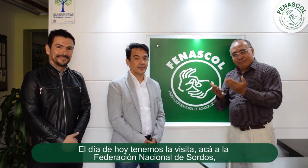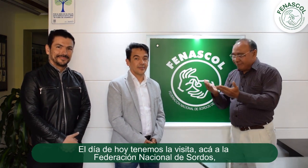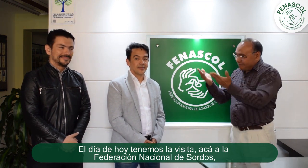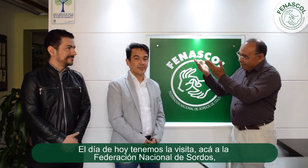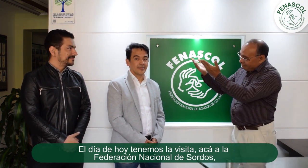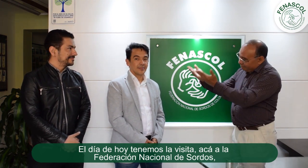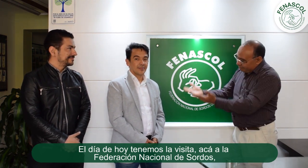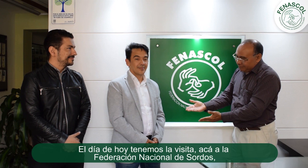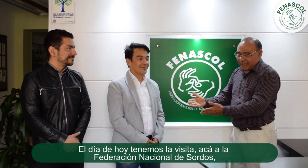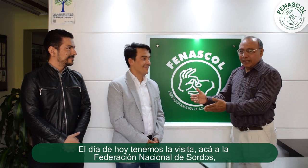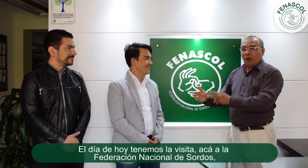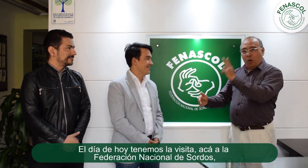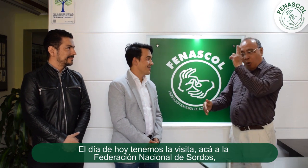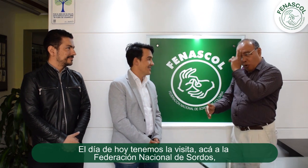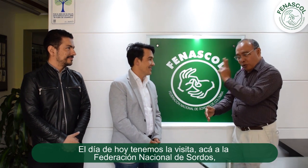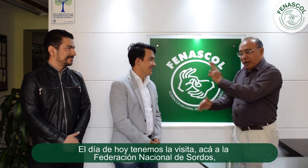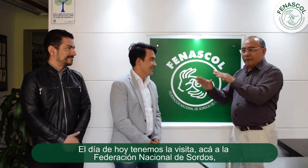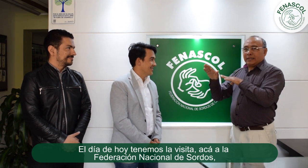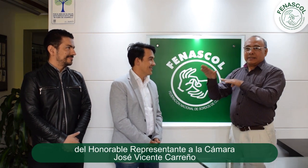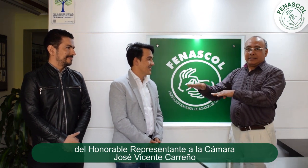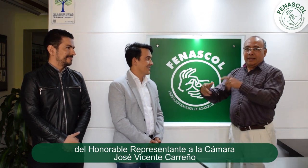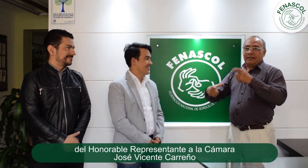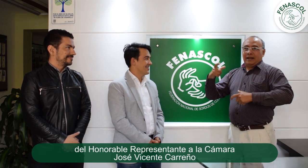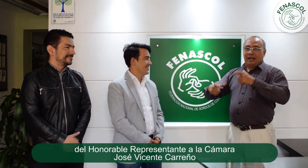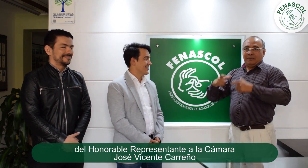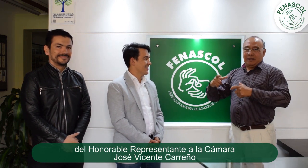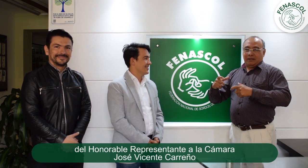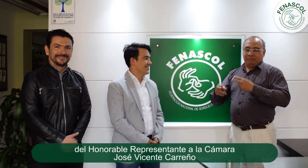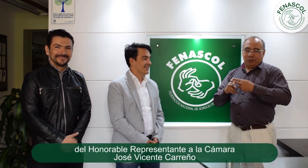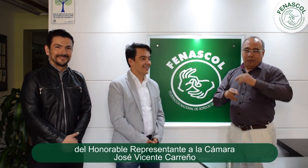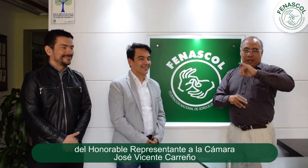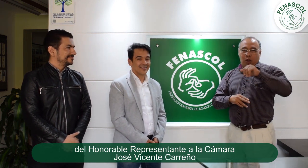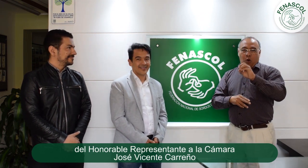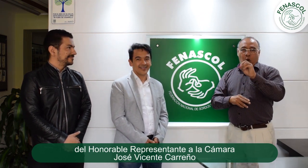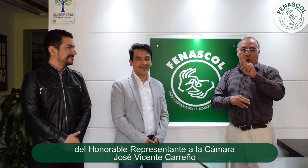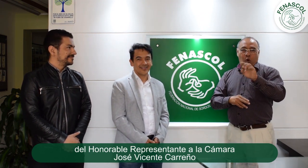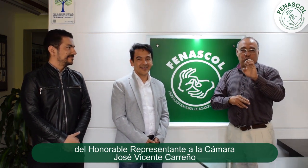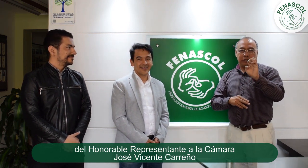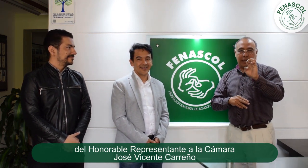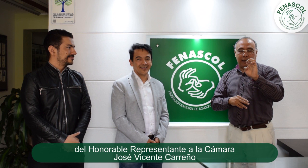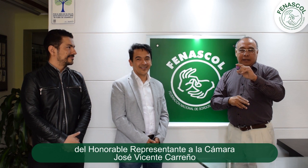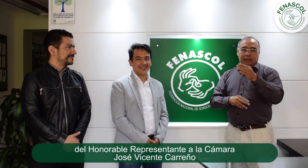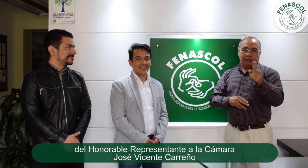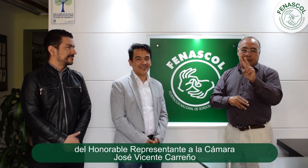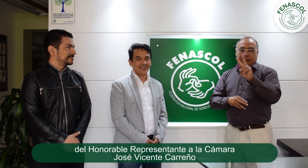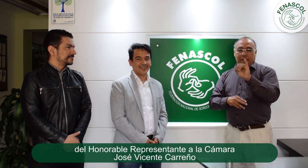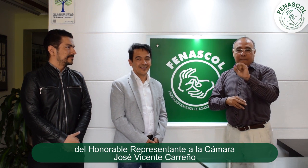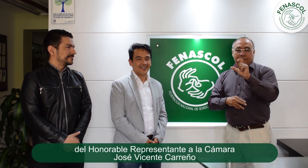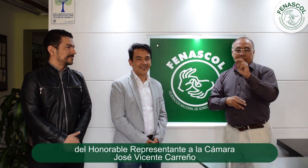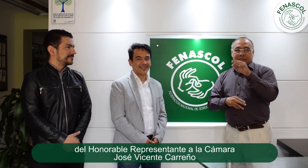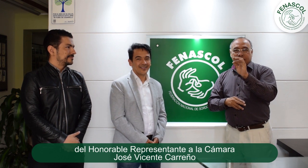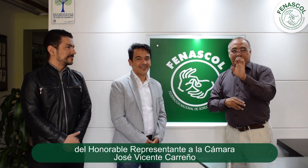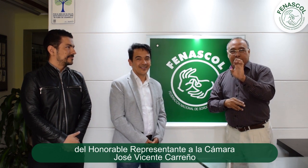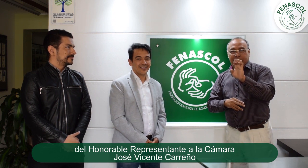acá a la Federación Nacional de Sordos del honorable representante a la Cámara, José